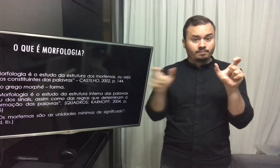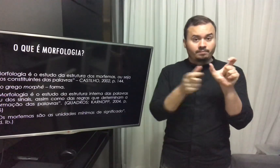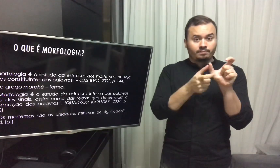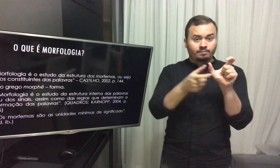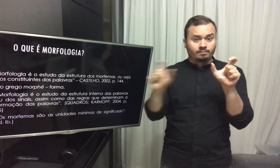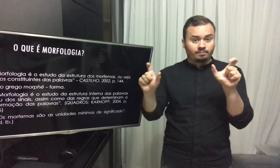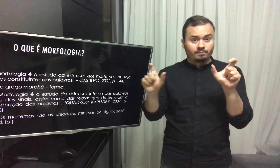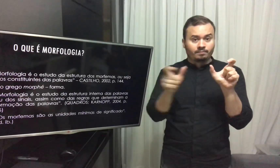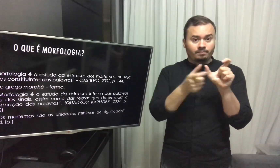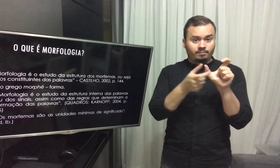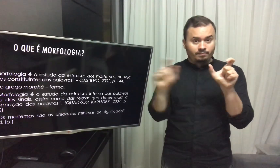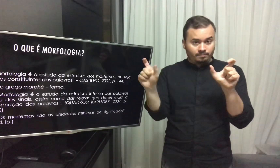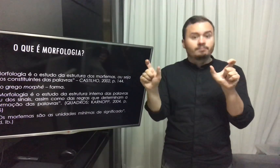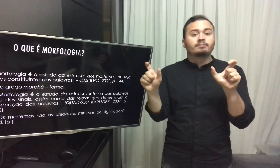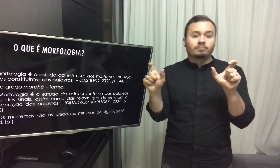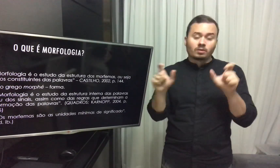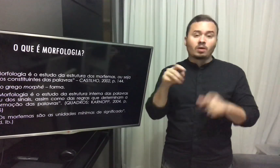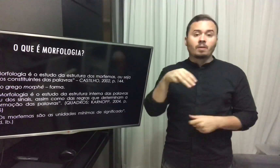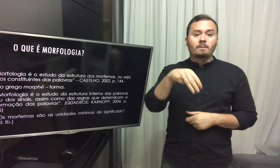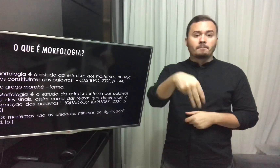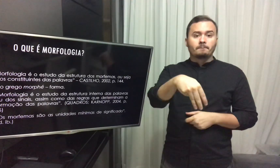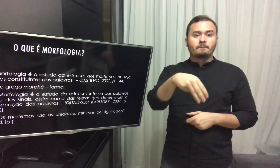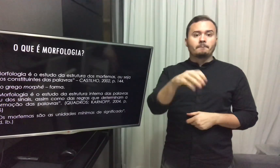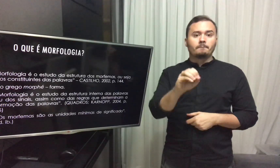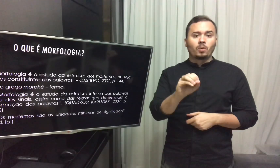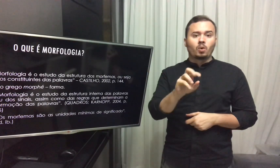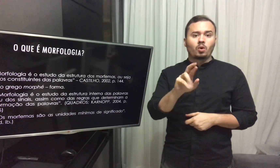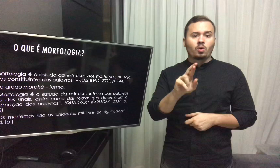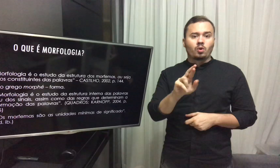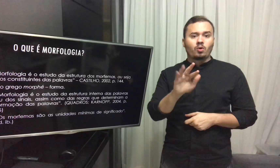são denominadas morfemas.